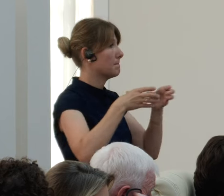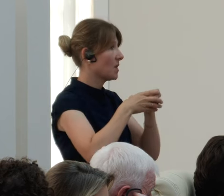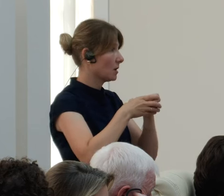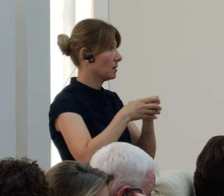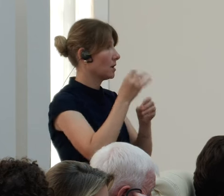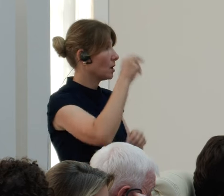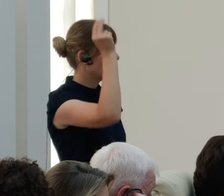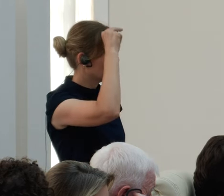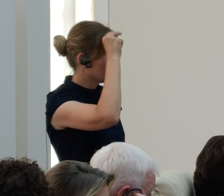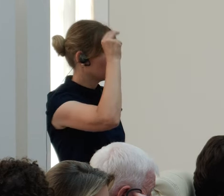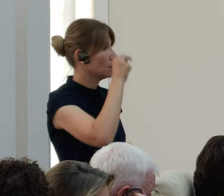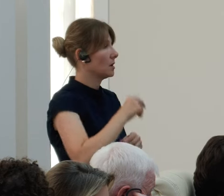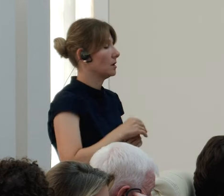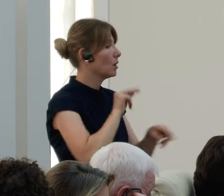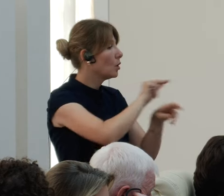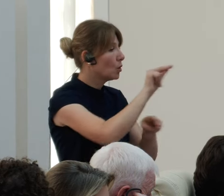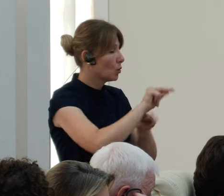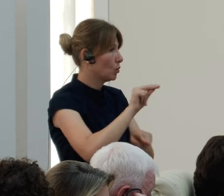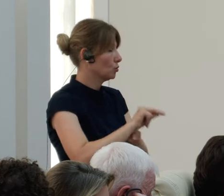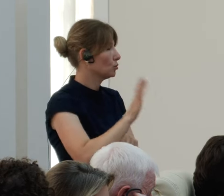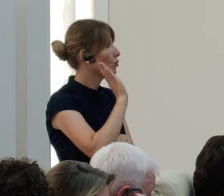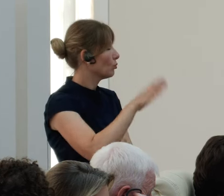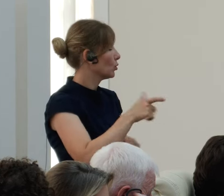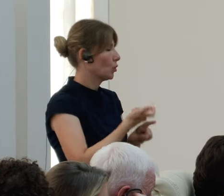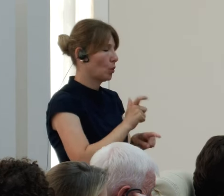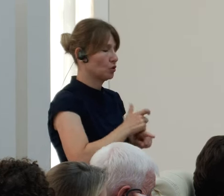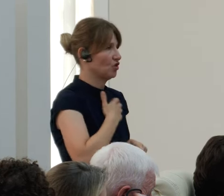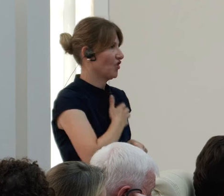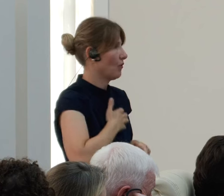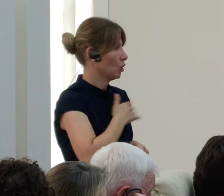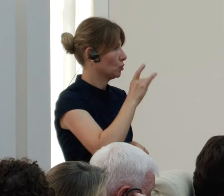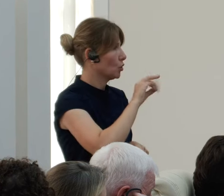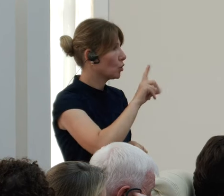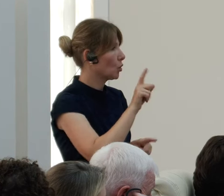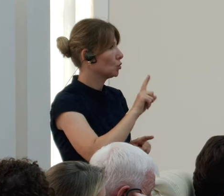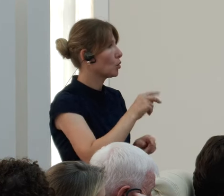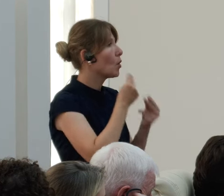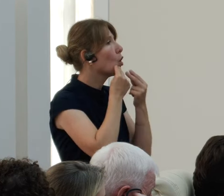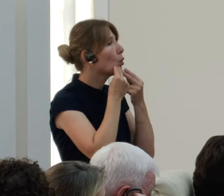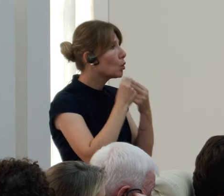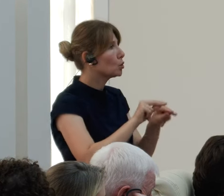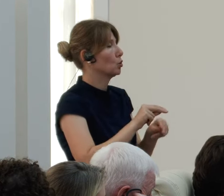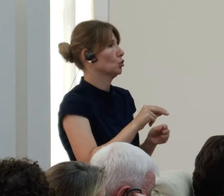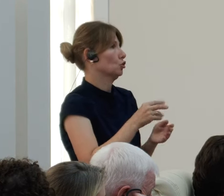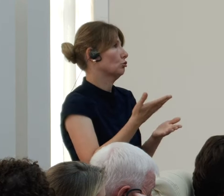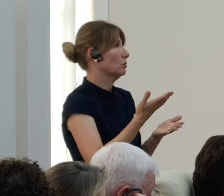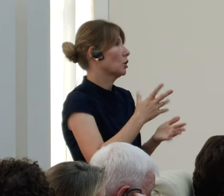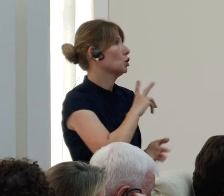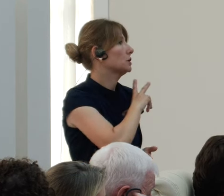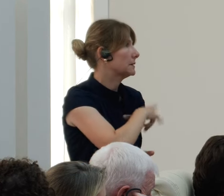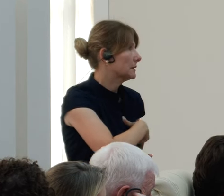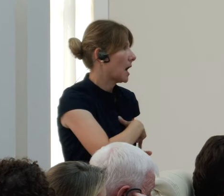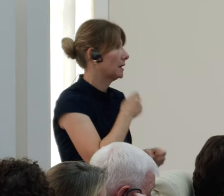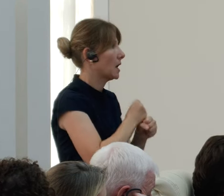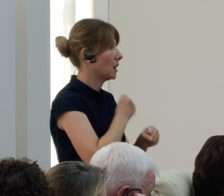și învățare, sunt sigur că această inițiativă va avea un rol important în scalarea unor soluții